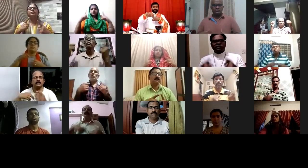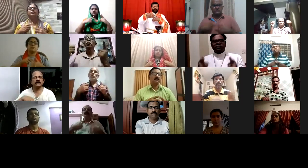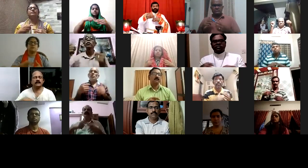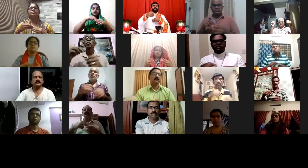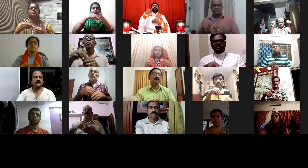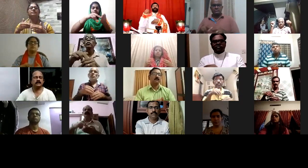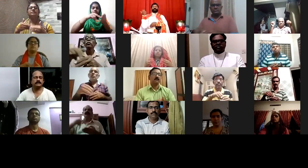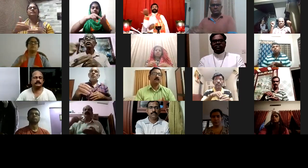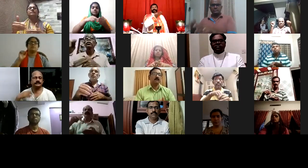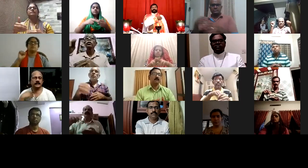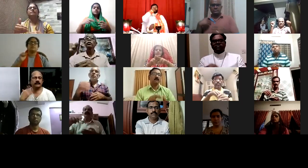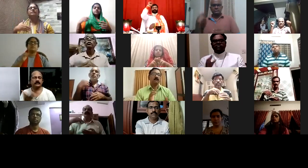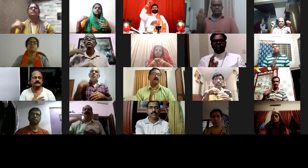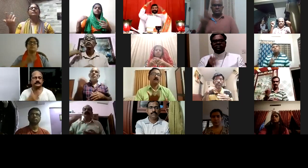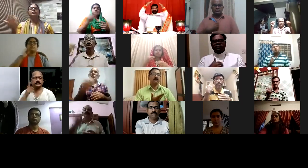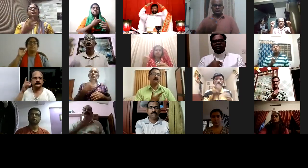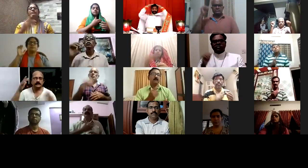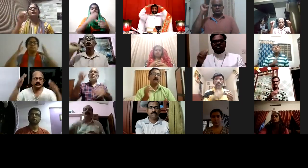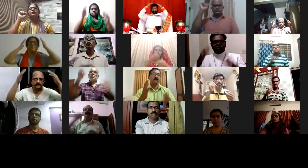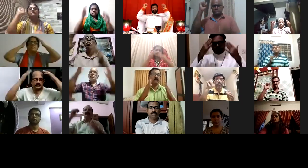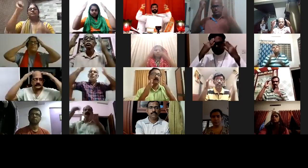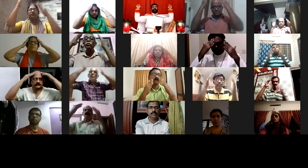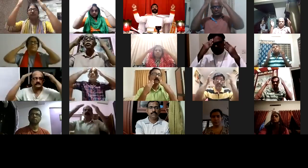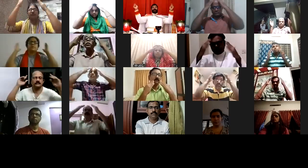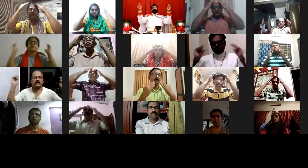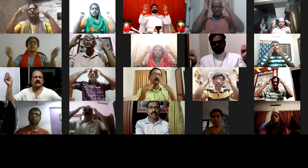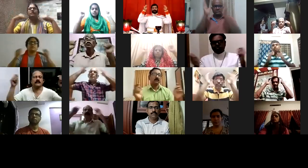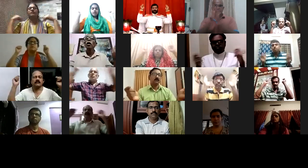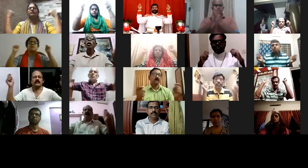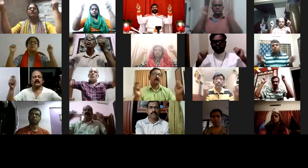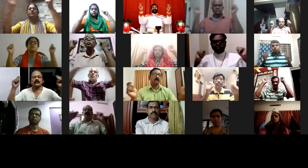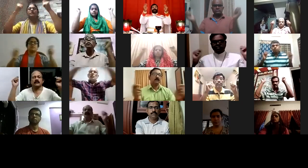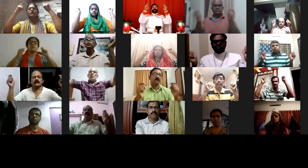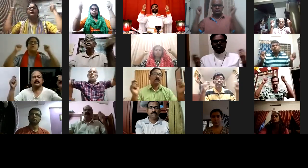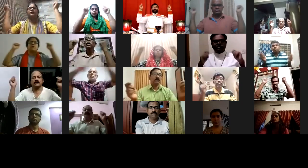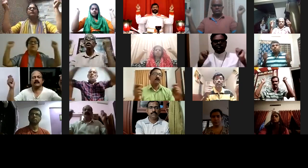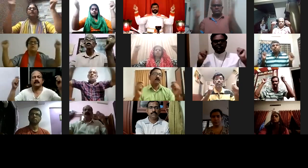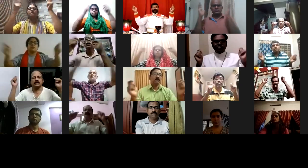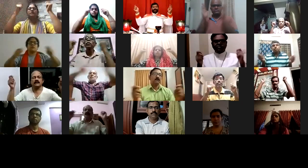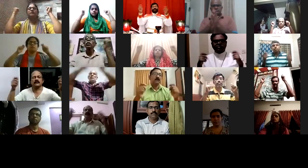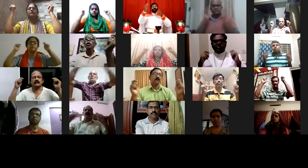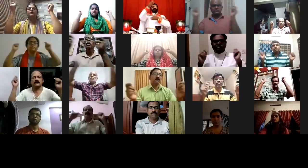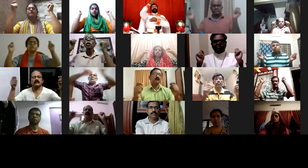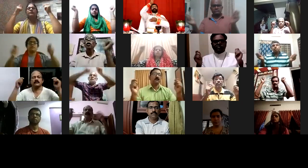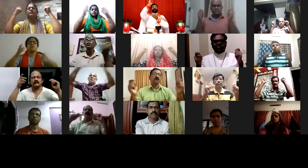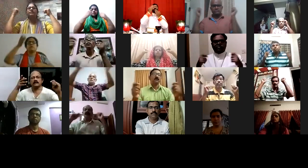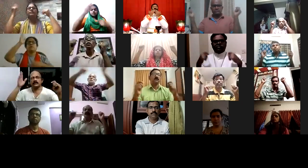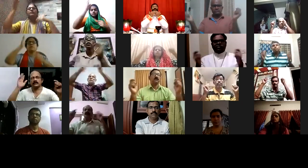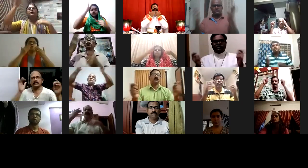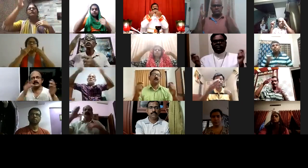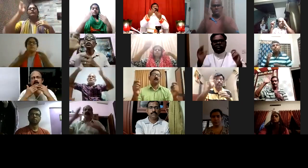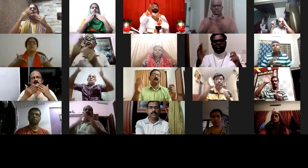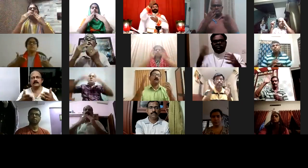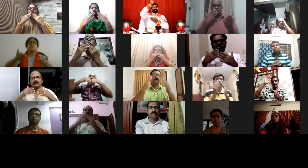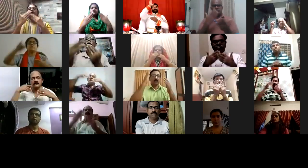മുൻപോട്ട് പോകുവാൻ ഞങ്ങളെ അങ്ങ് അനുഗ്രഹിക്കണമേ. ഹല്ലേലൂയ, ഹല്ലേലൂയ, ഹല്ലേലൂയ.